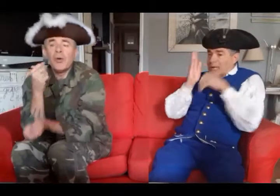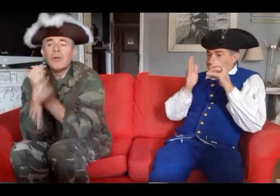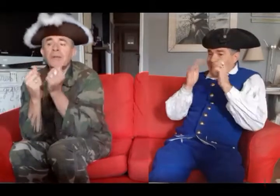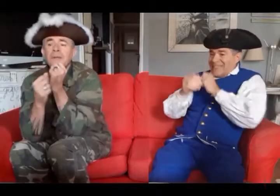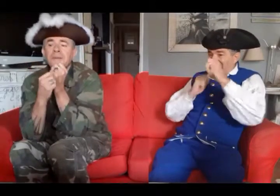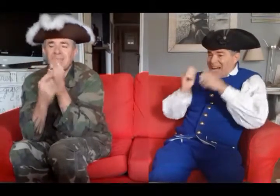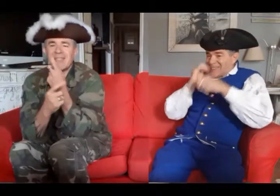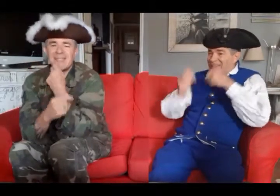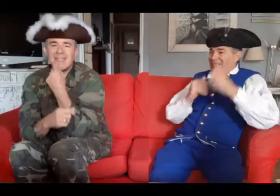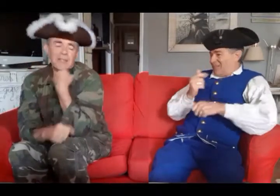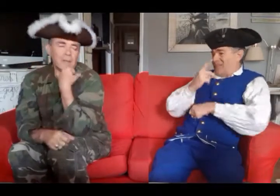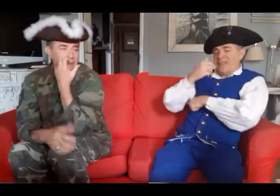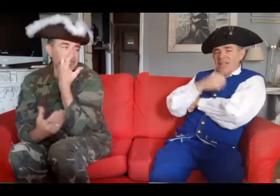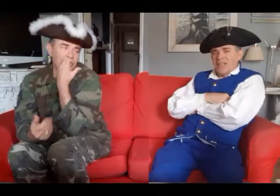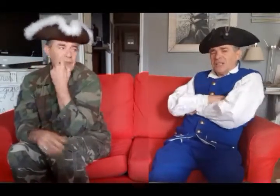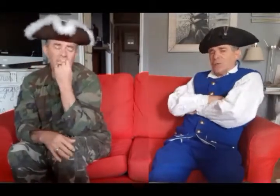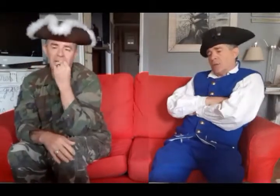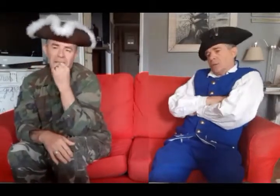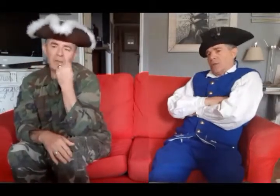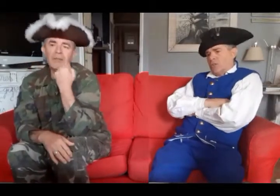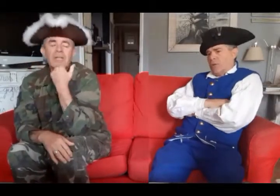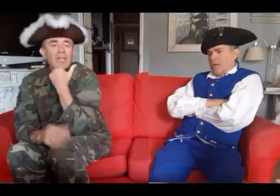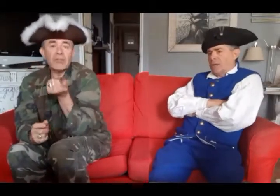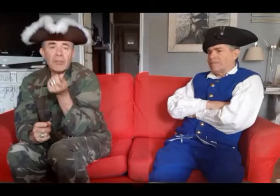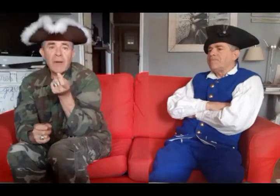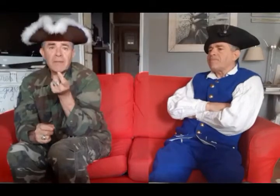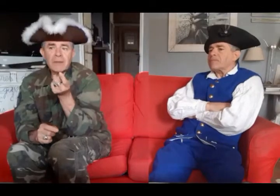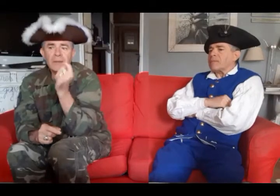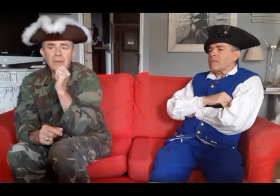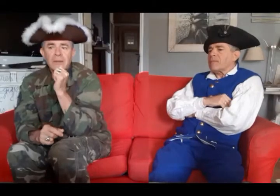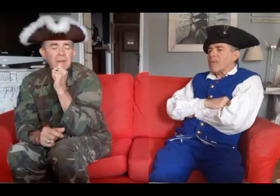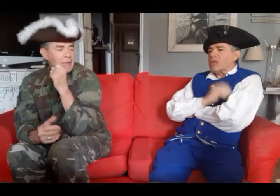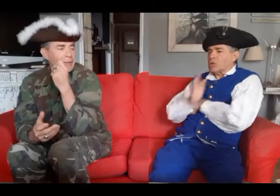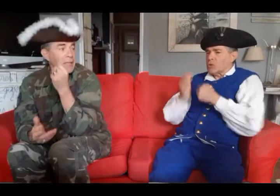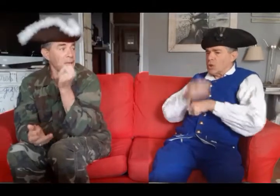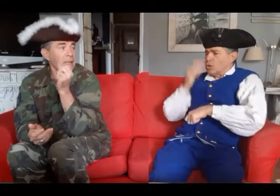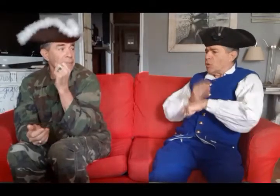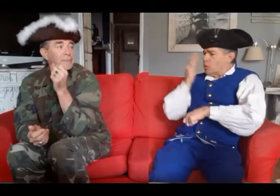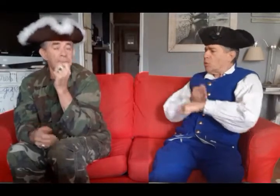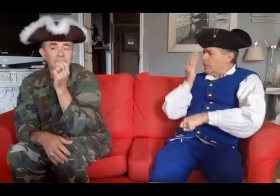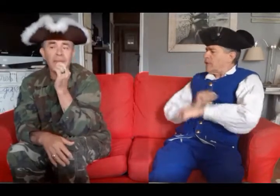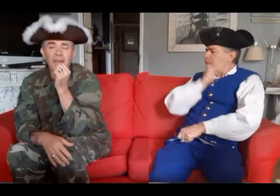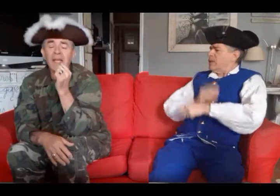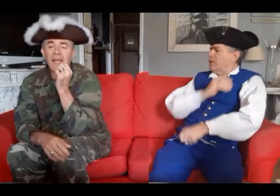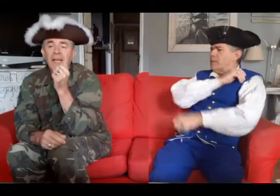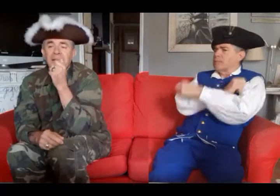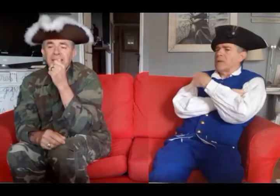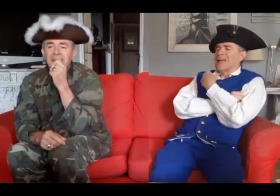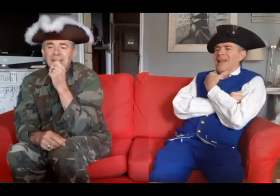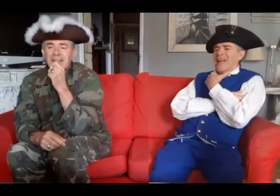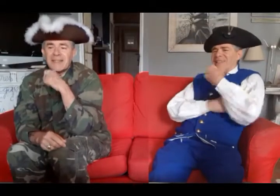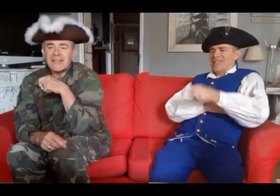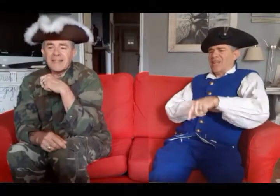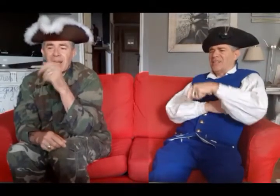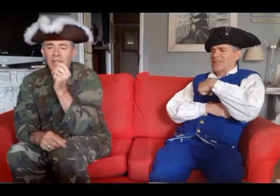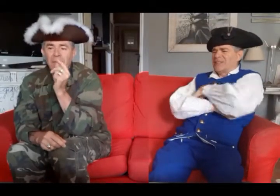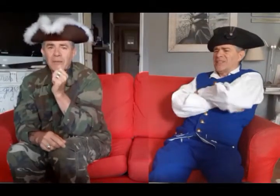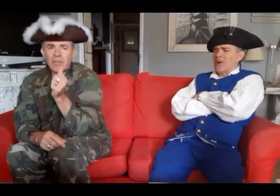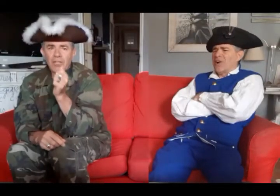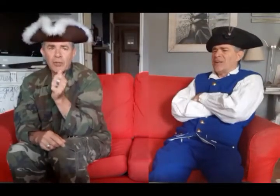vrai, sinon les gens s'ennuient, D'accord. Oui, c'est bien. C'est du rythme. Oui, hein. Ah, quelles sont tes motivations, alors? Alors, la deuxième motivation,